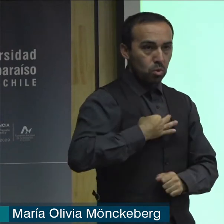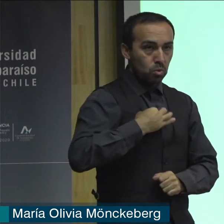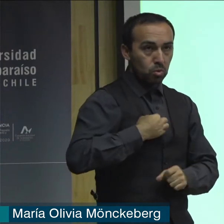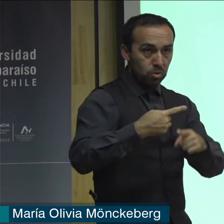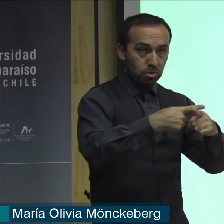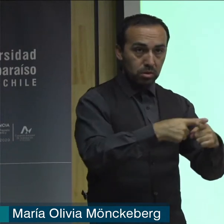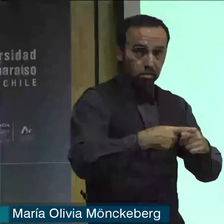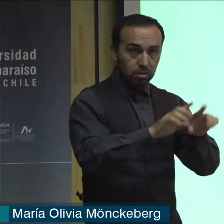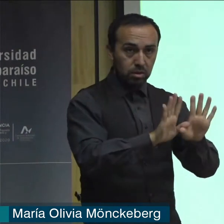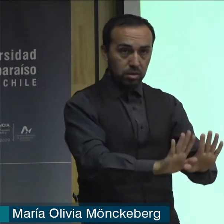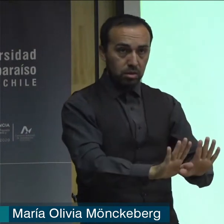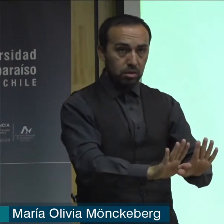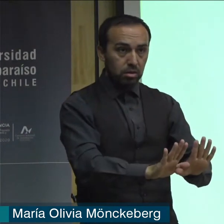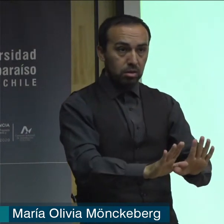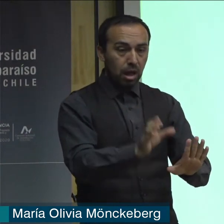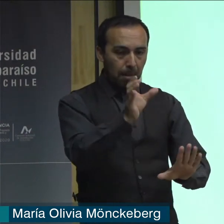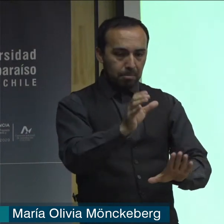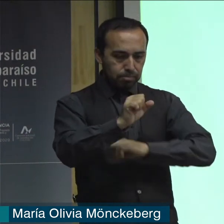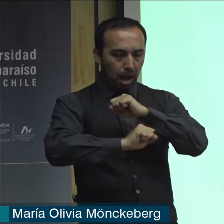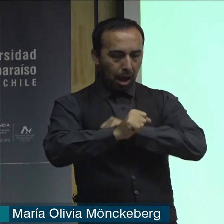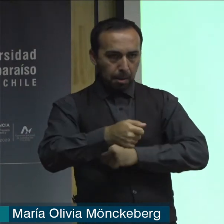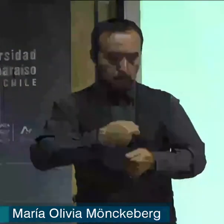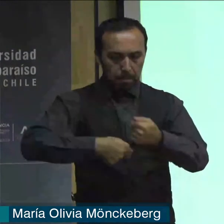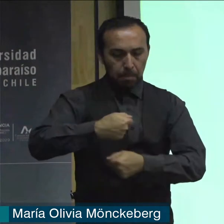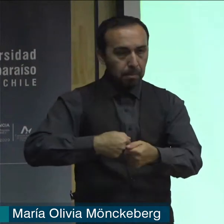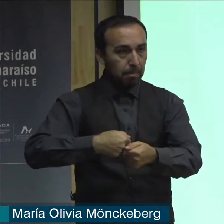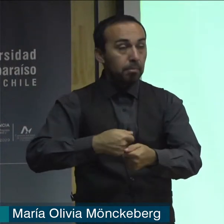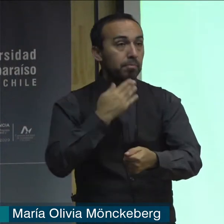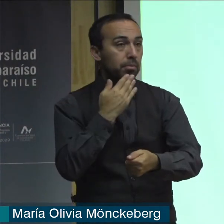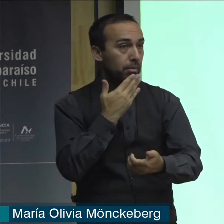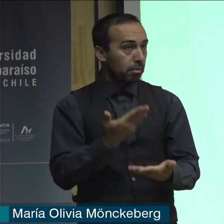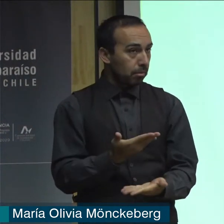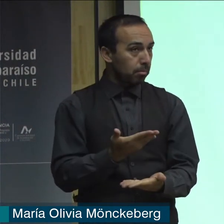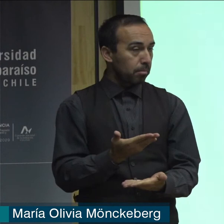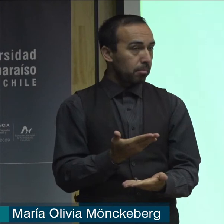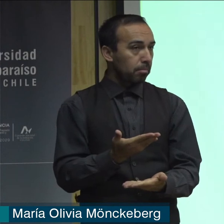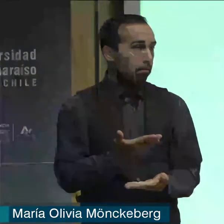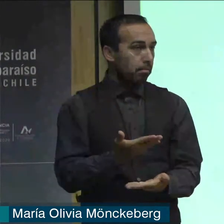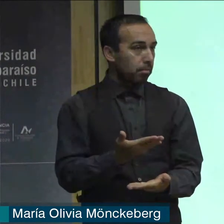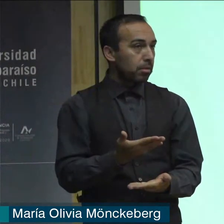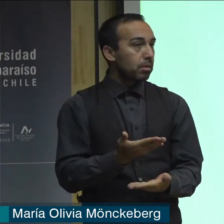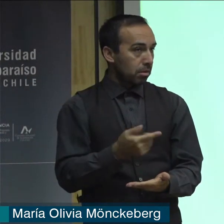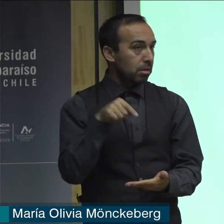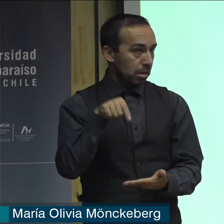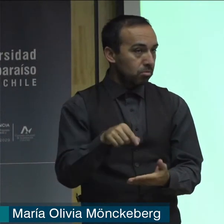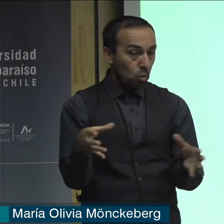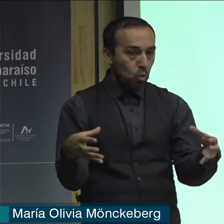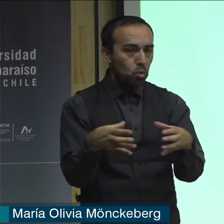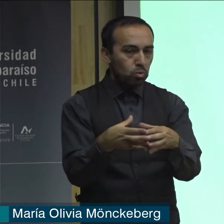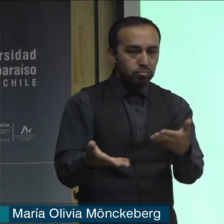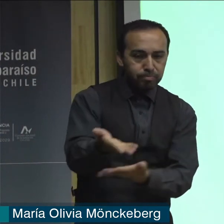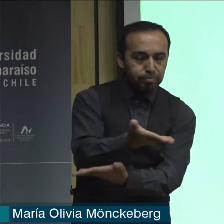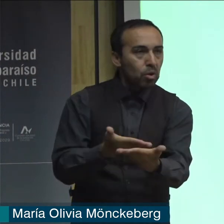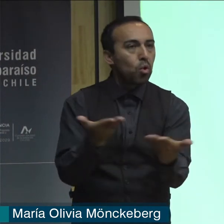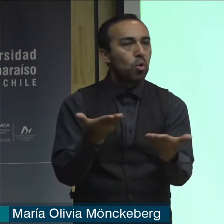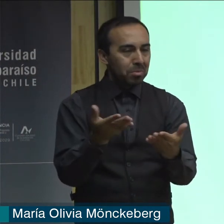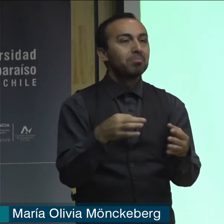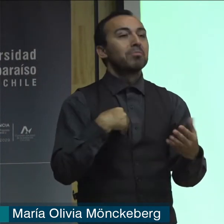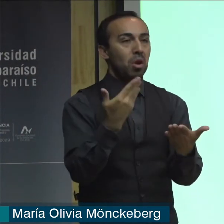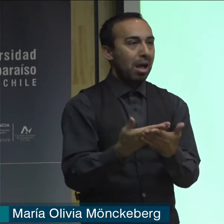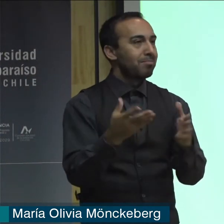con los economistas un poco de eso también es lo que les quiero comentar ahora porque